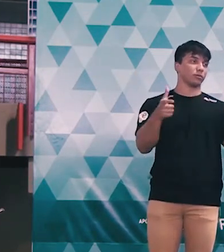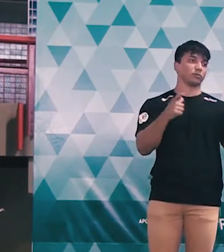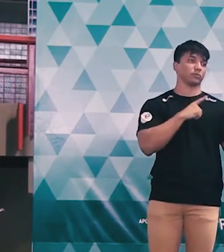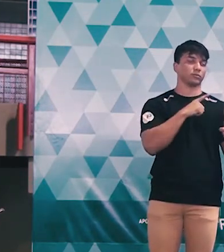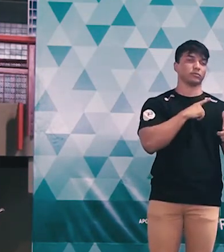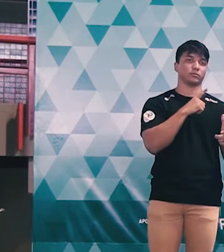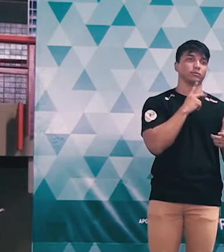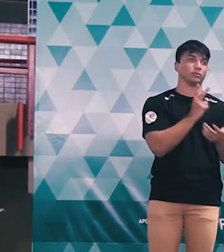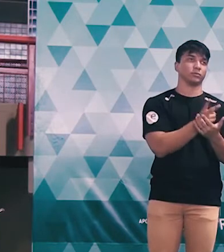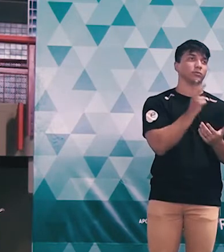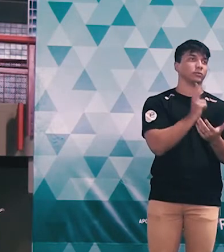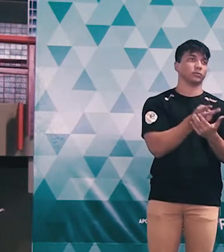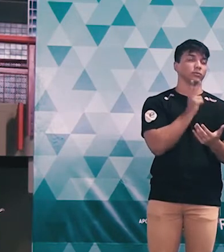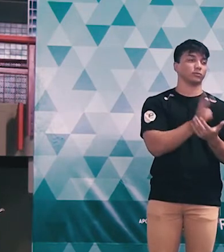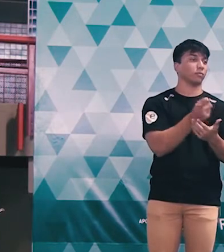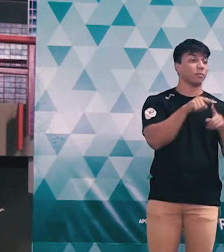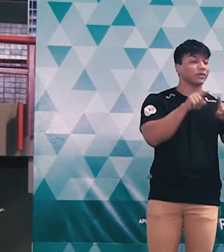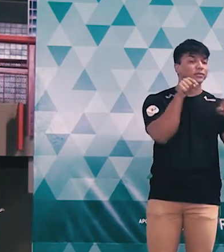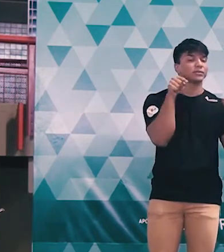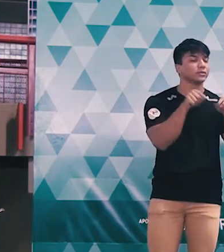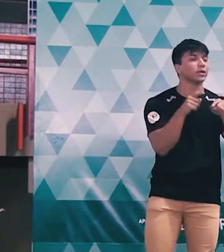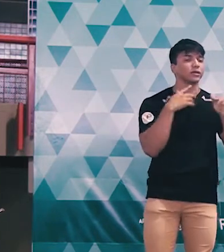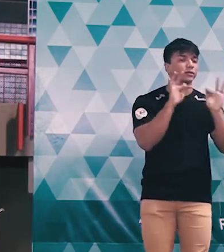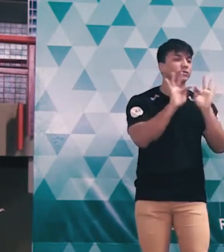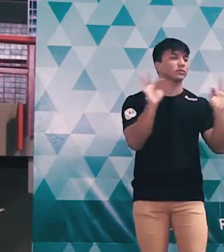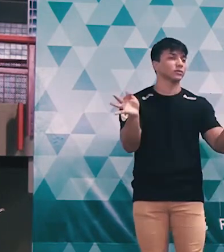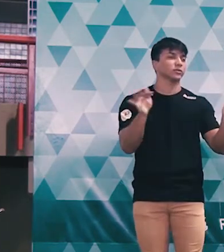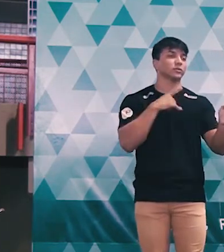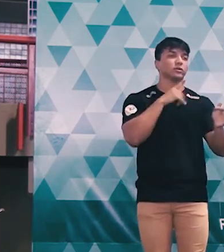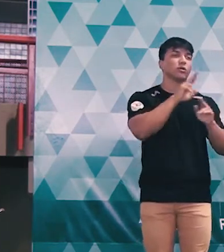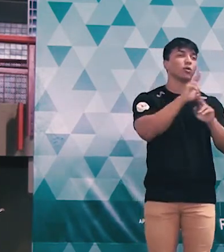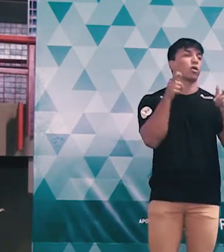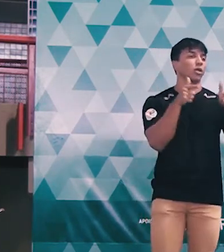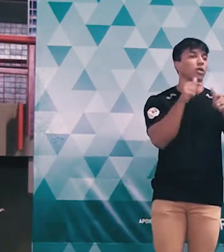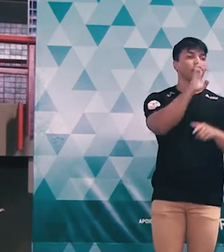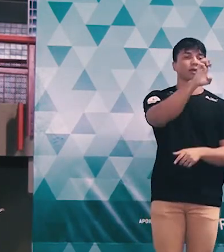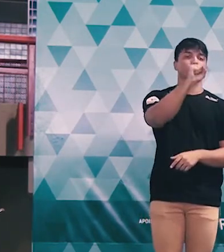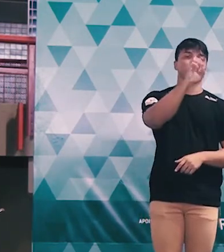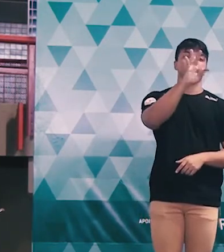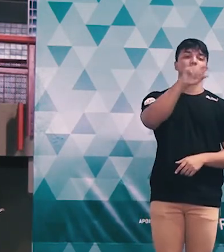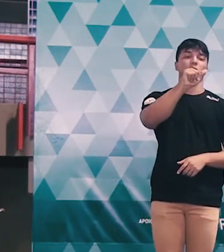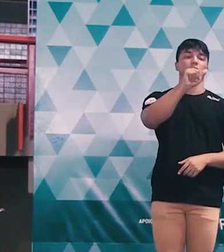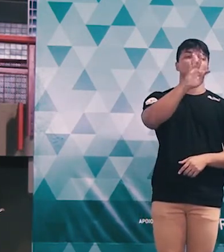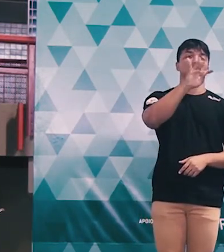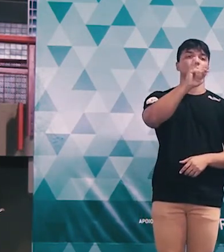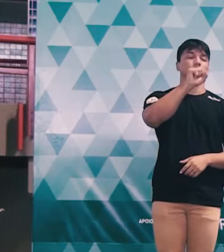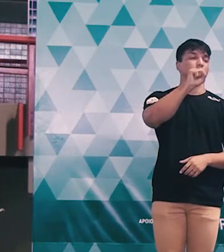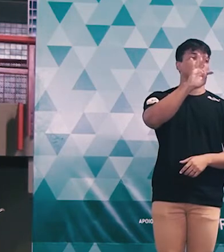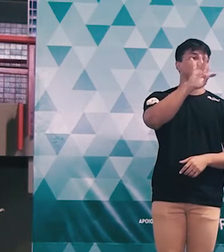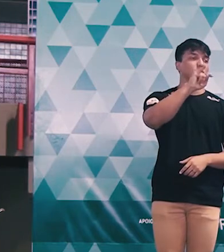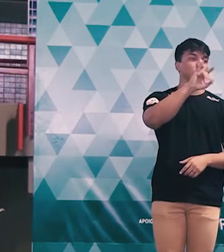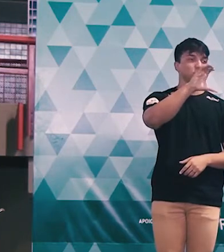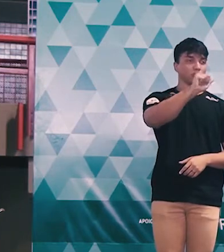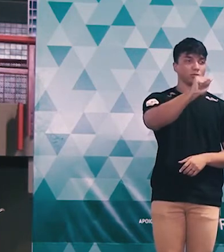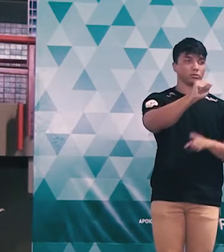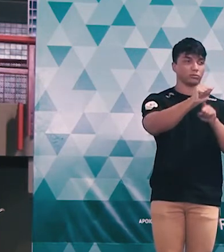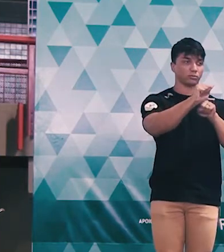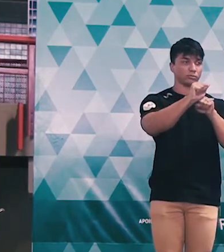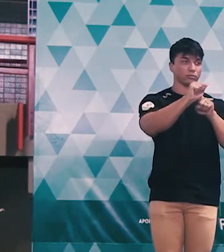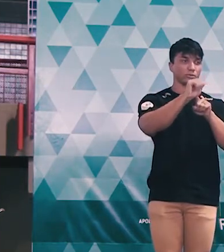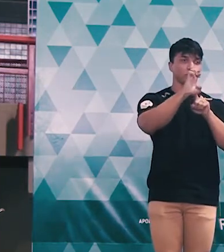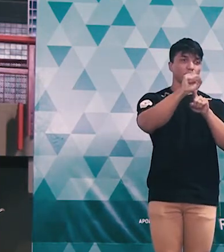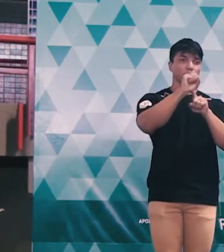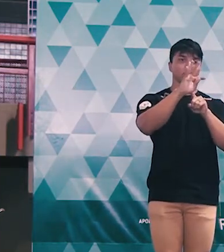esse tema, ele é bem simples. A gente vai tratar de um tema chamado de estatística, tá certo? Antes da gente começar a